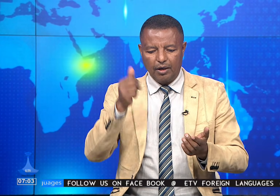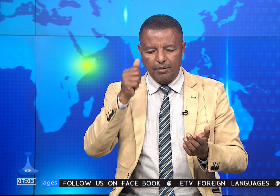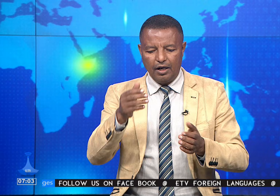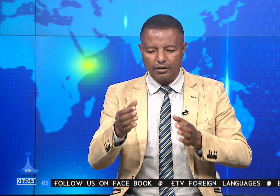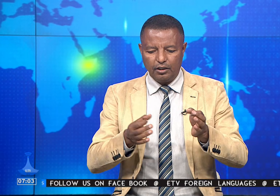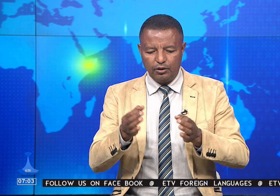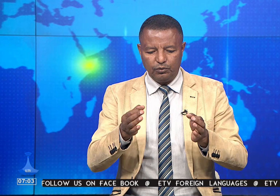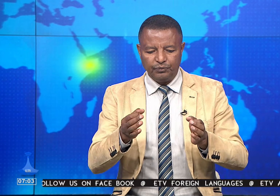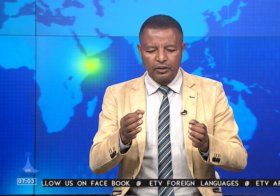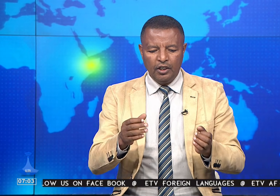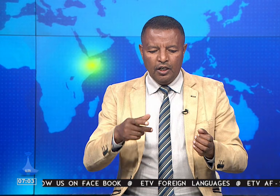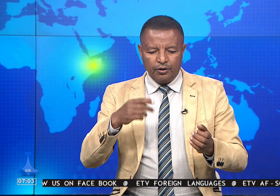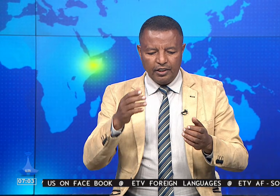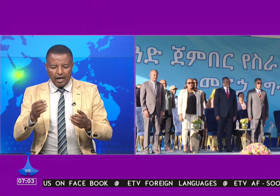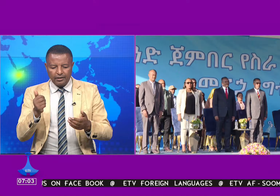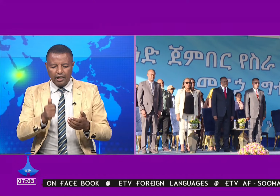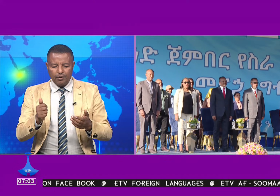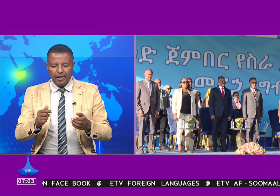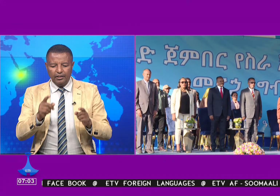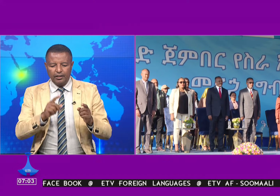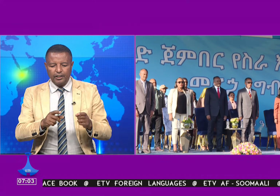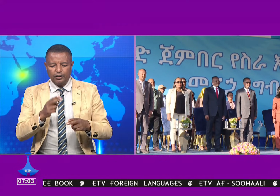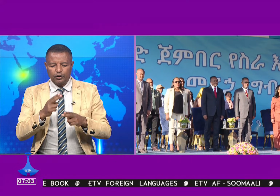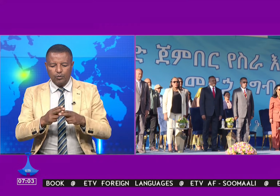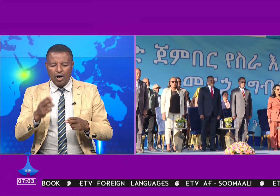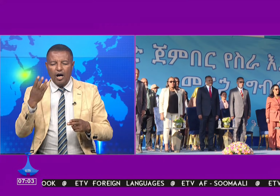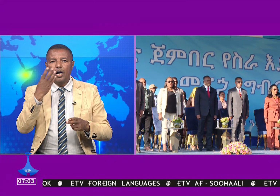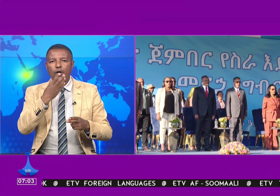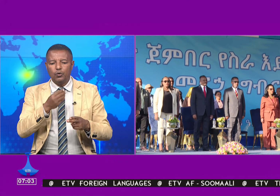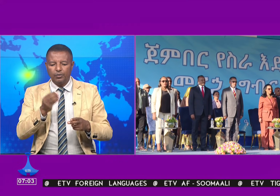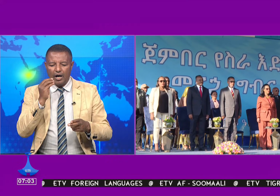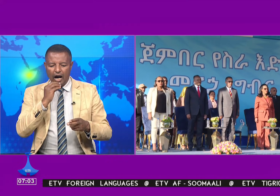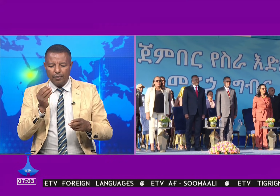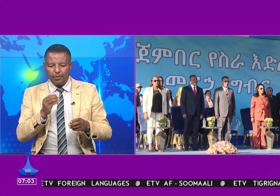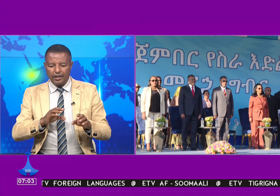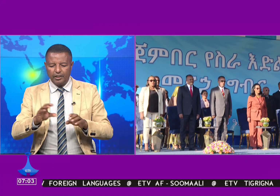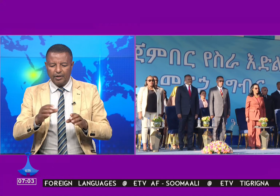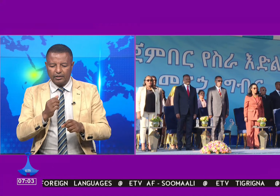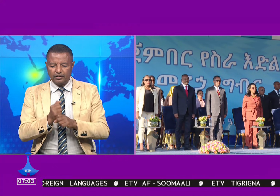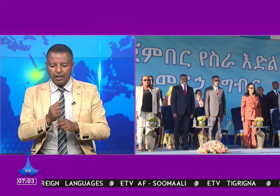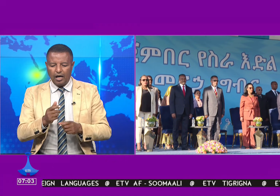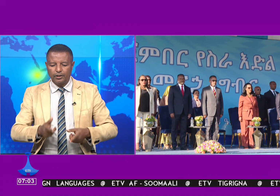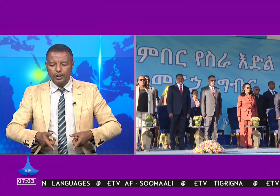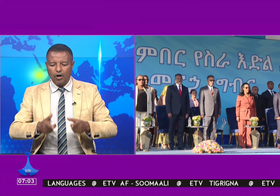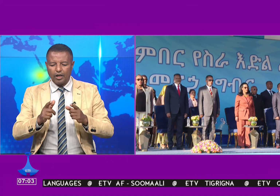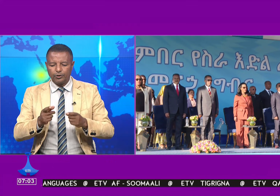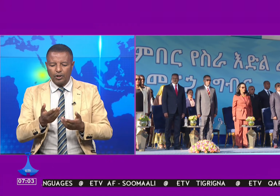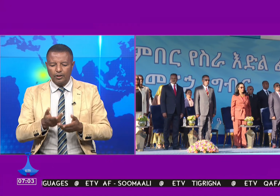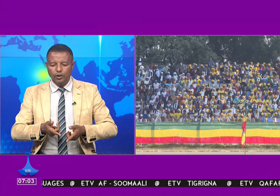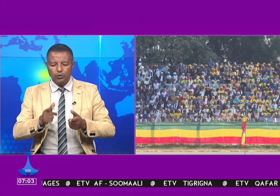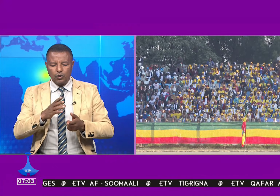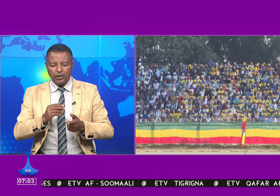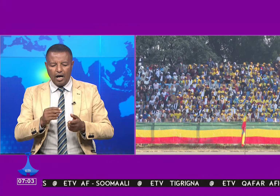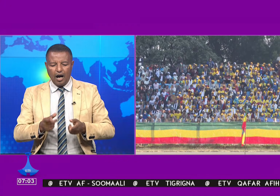ከንቲባ አበባ ገለጹ። የአዲስ አበባን እንደ ስሟ ውብ አበባ የማድረግ ስራ